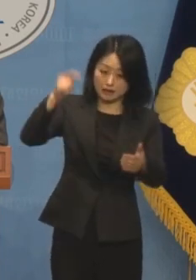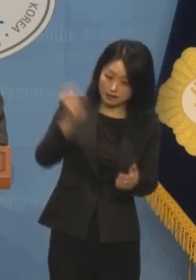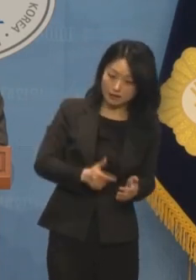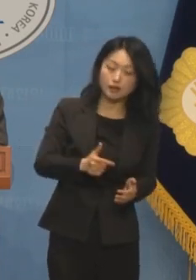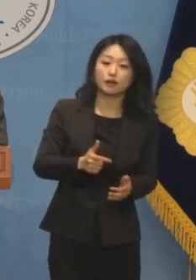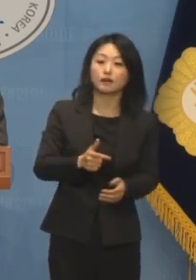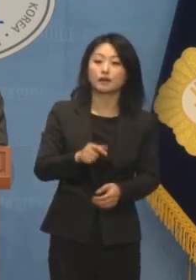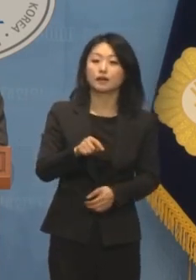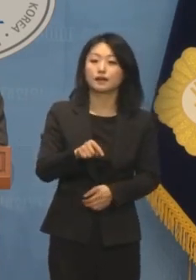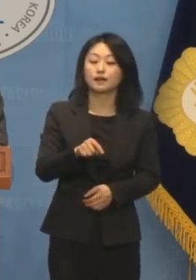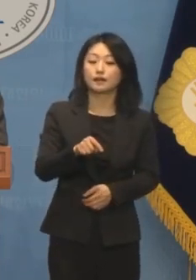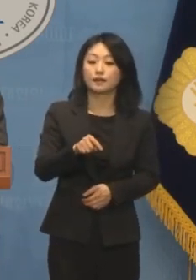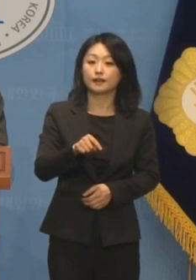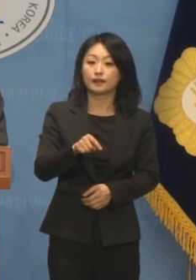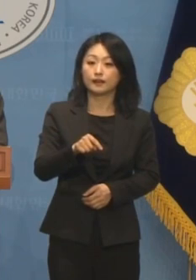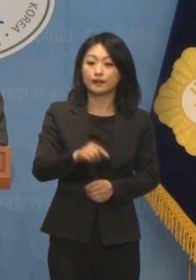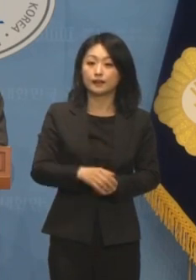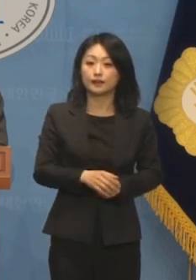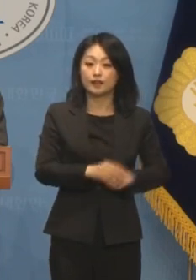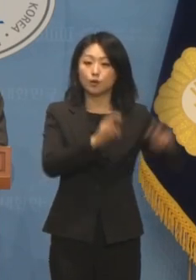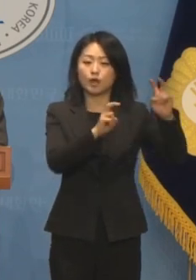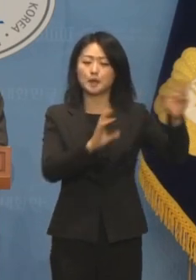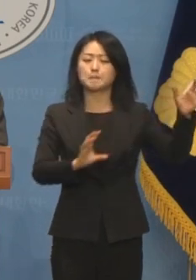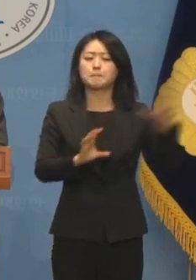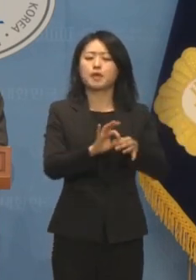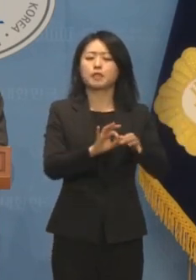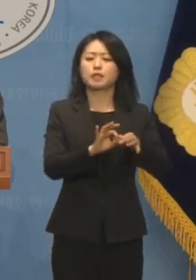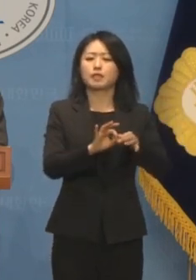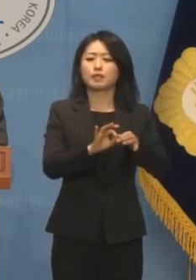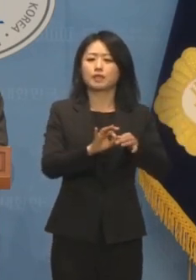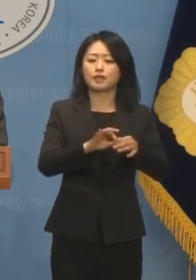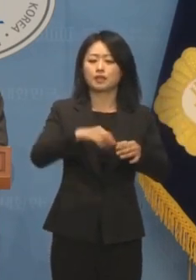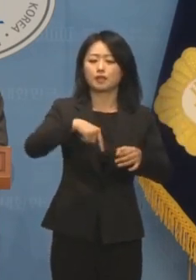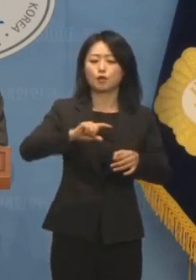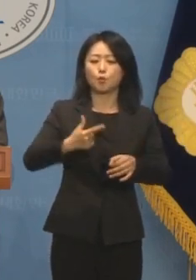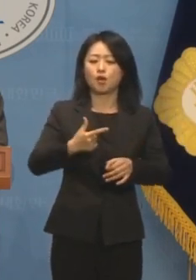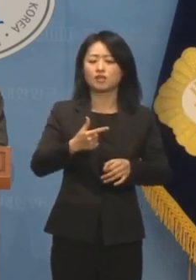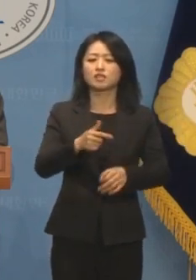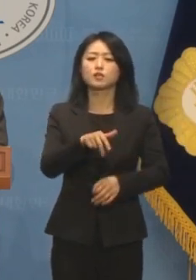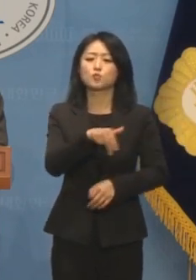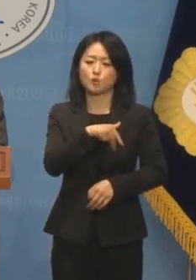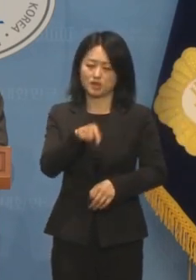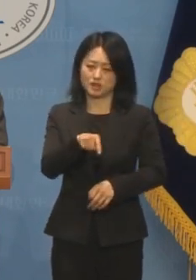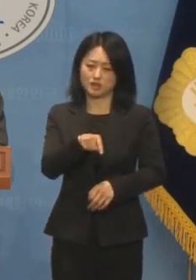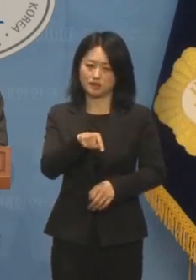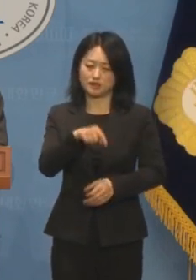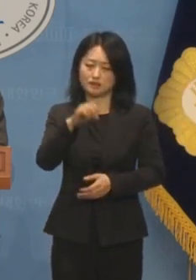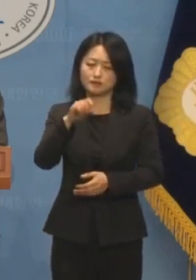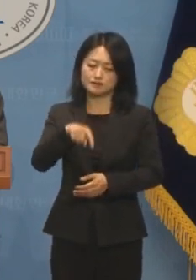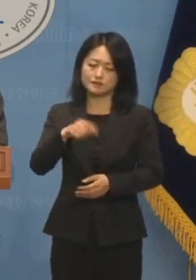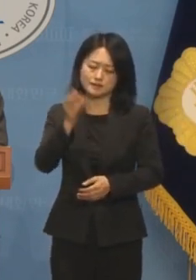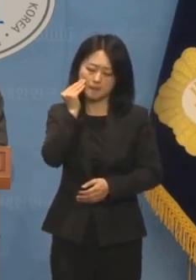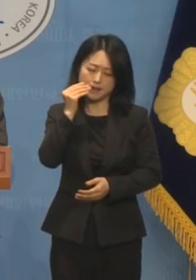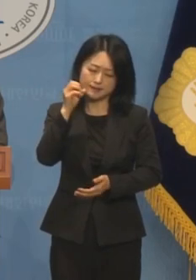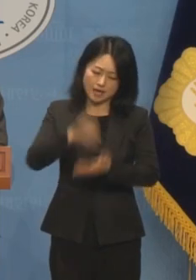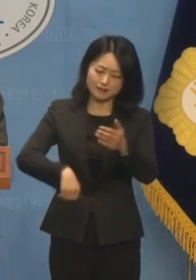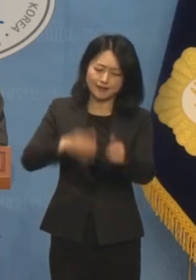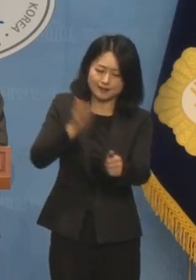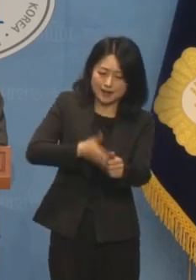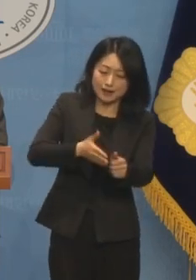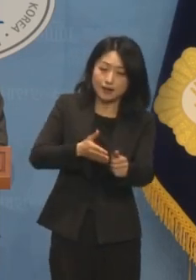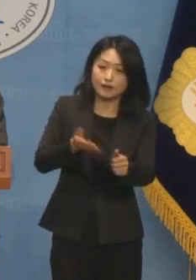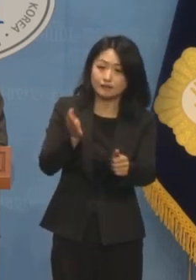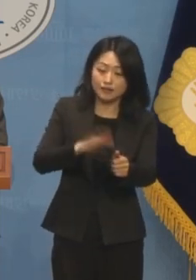없습니다. 노골적인 사측 편향적 행보로 노동계의 항의가 빗발쳤던 인물인데 작년과 같은